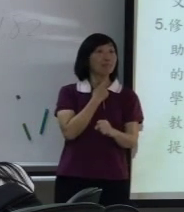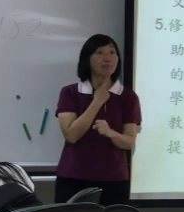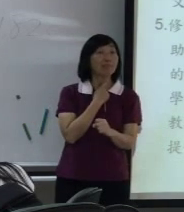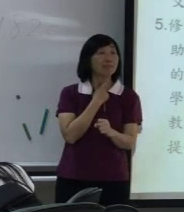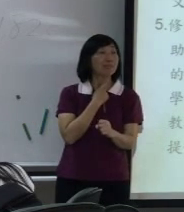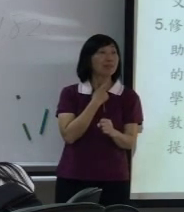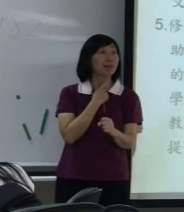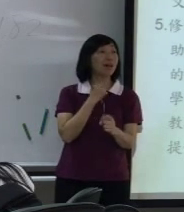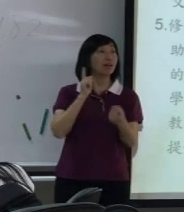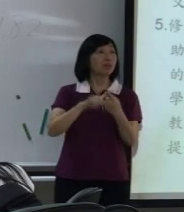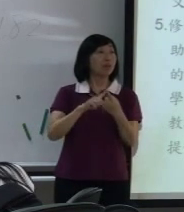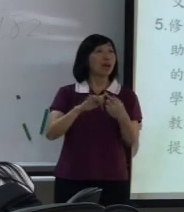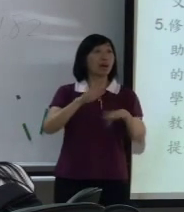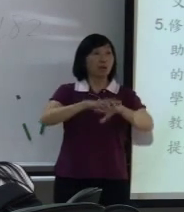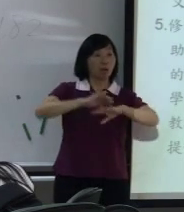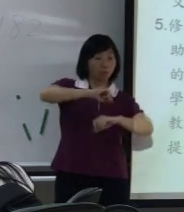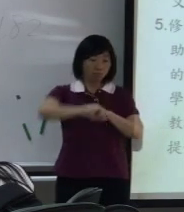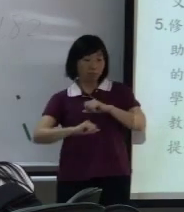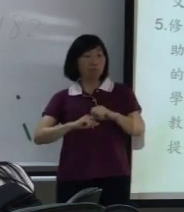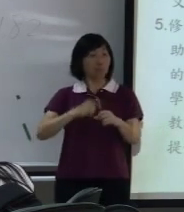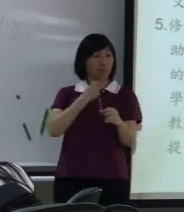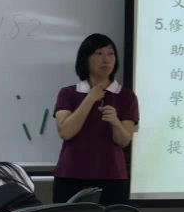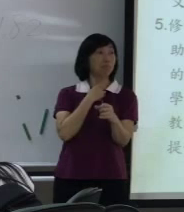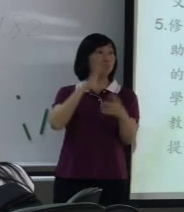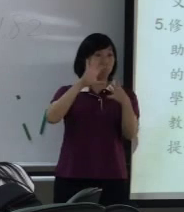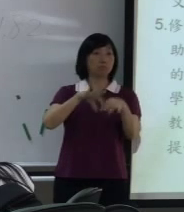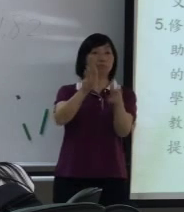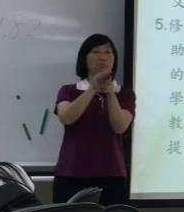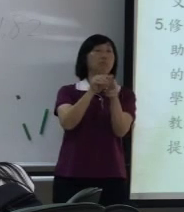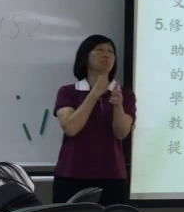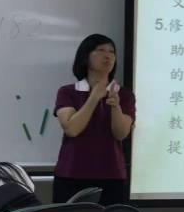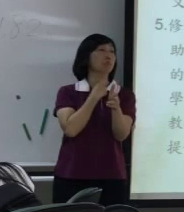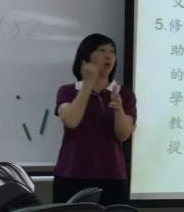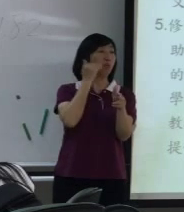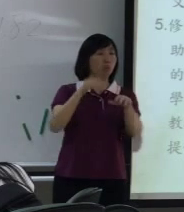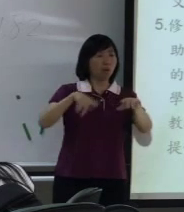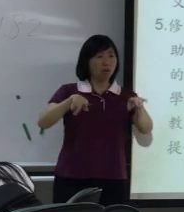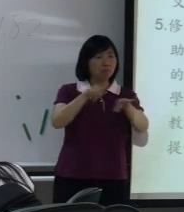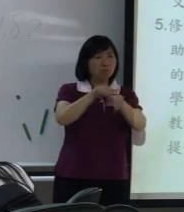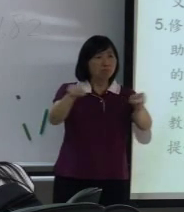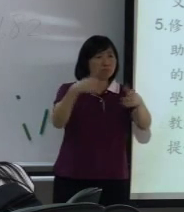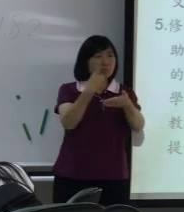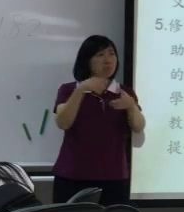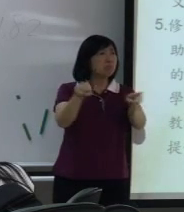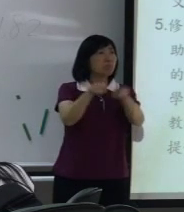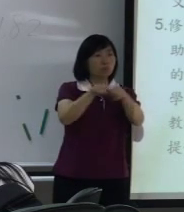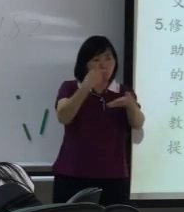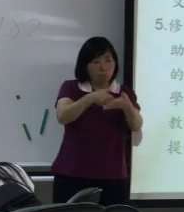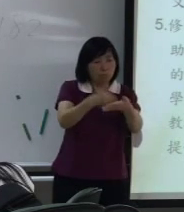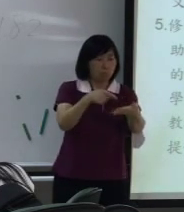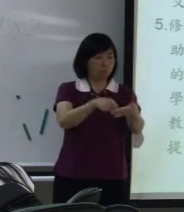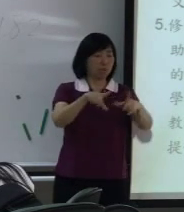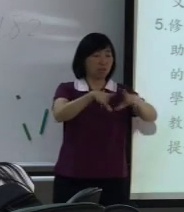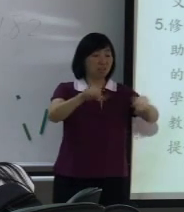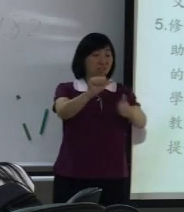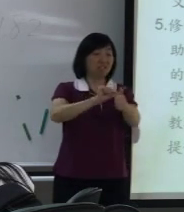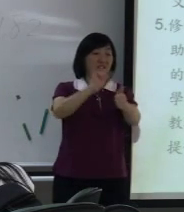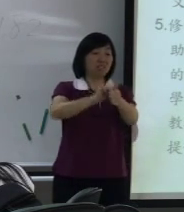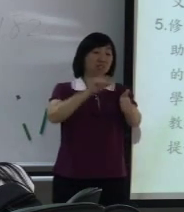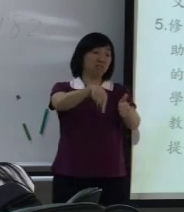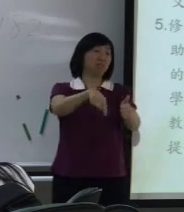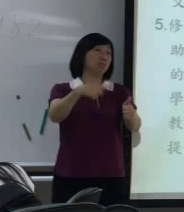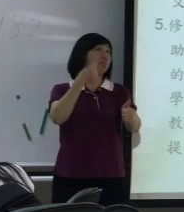还有肢体语言呐，啊。那你平面的图画，平面的图